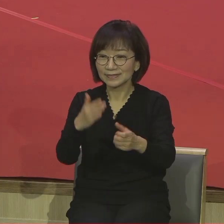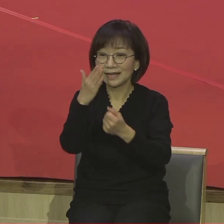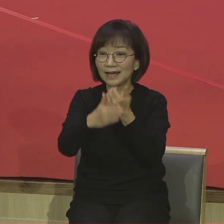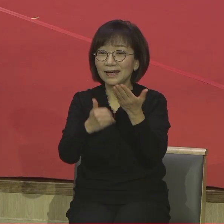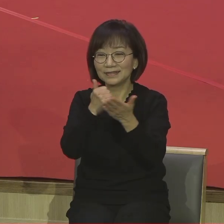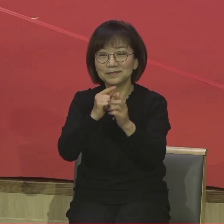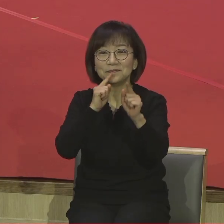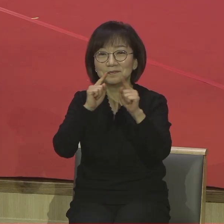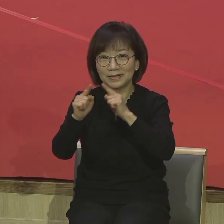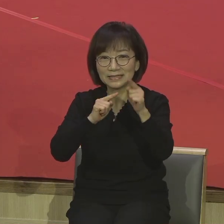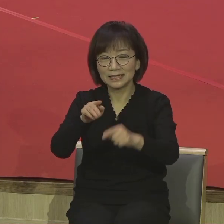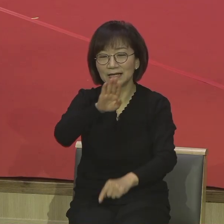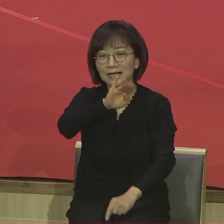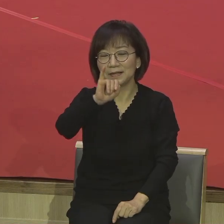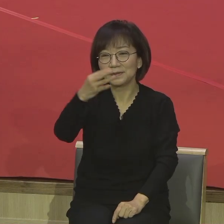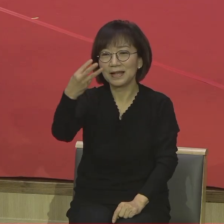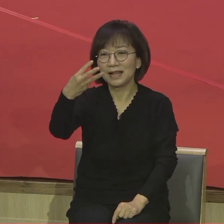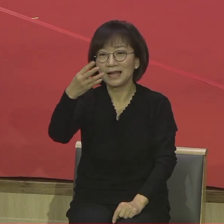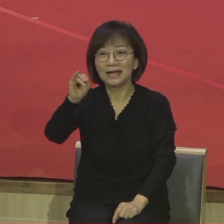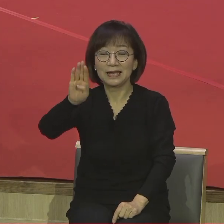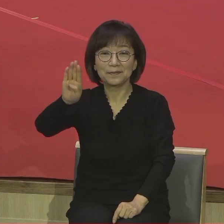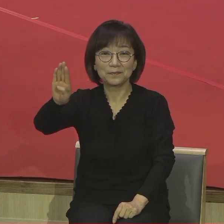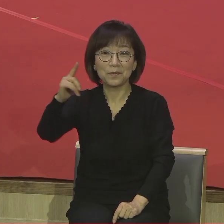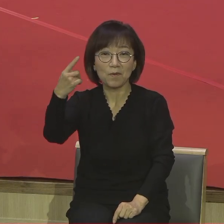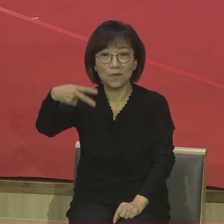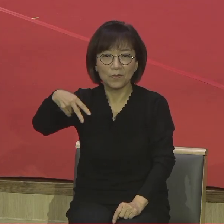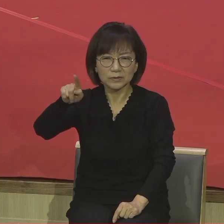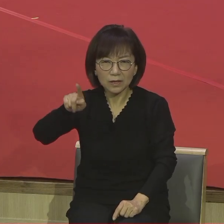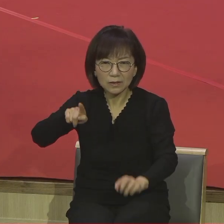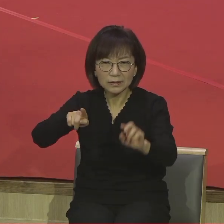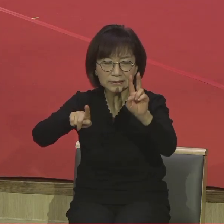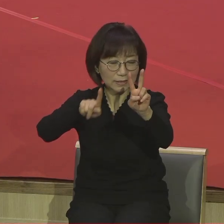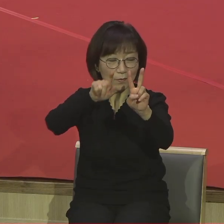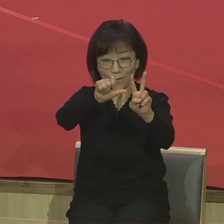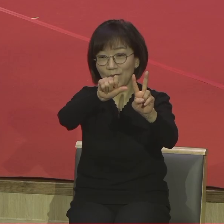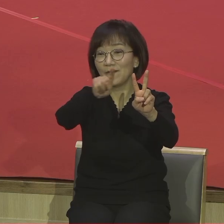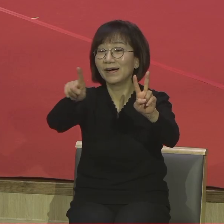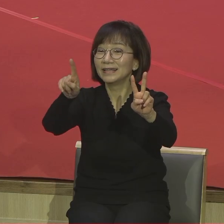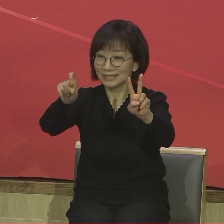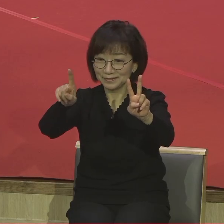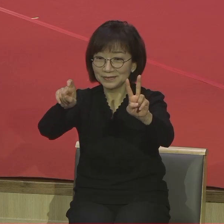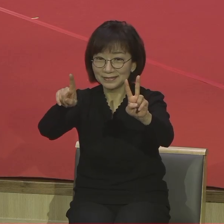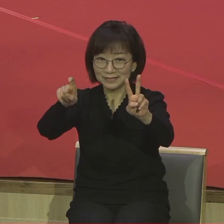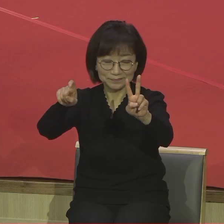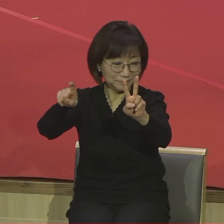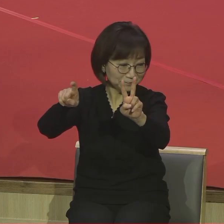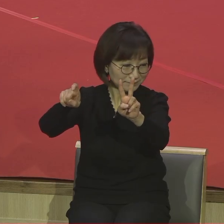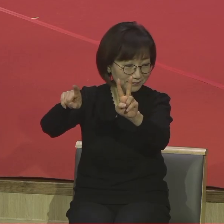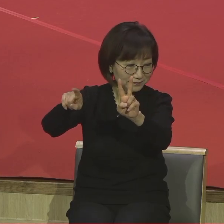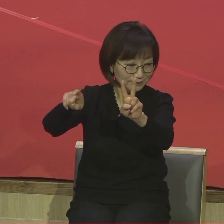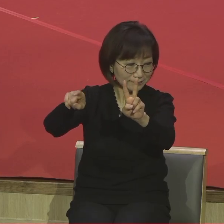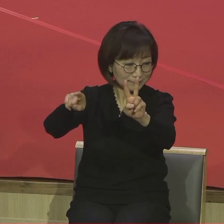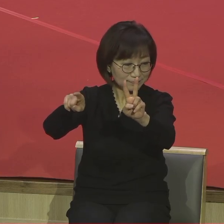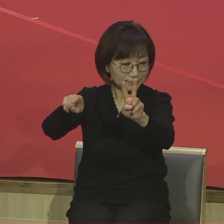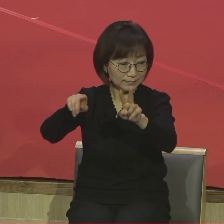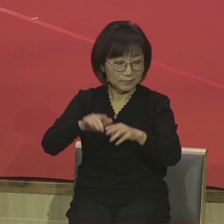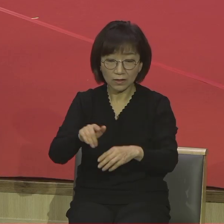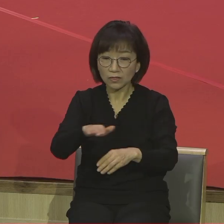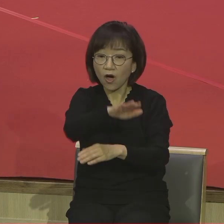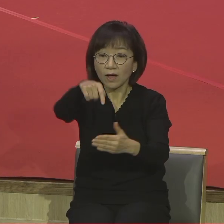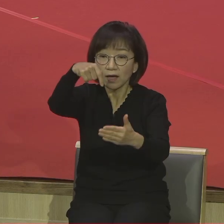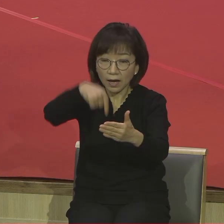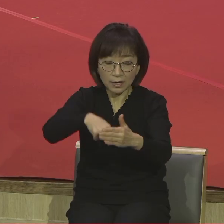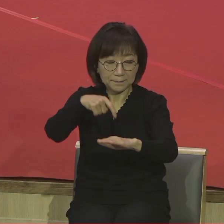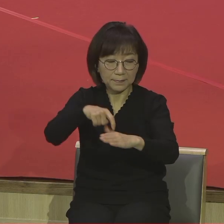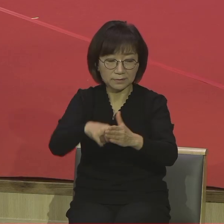받고 성취될 하나님의 말씀은 빌립보서 2장 5절에서 11절까지의 말씀입니다. 너희 안에